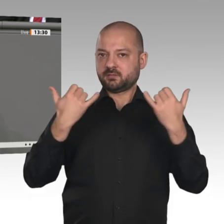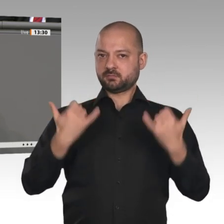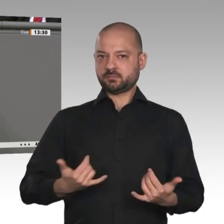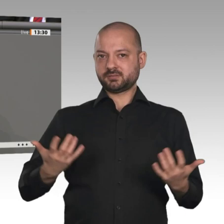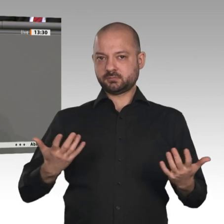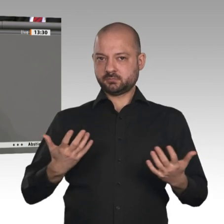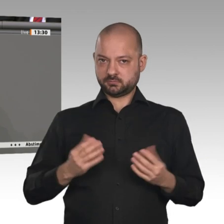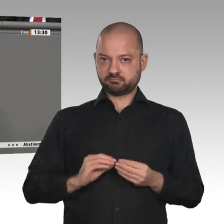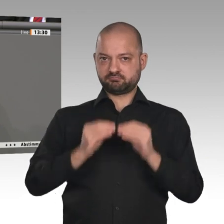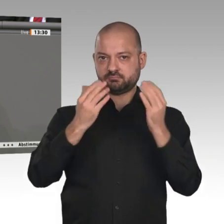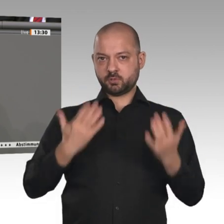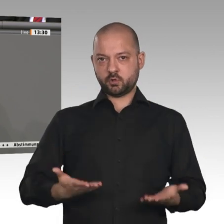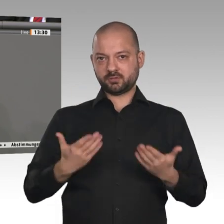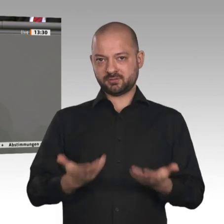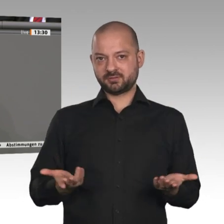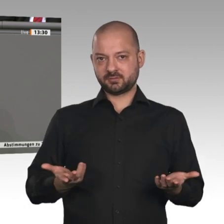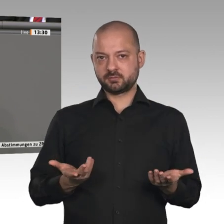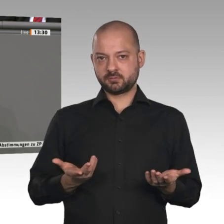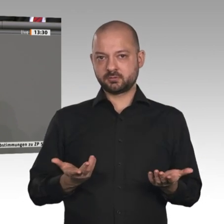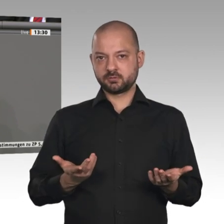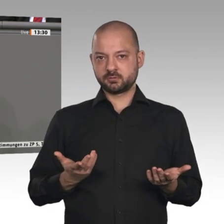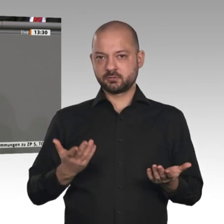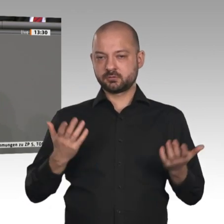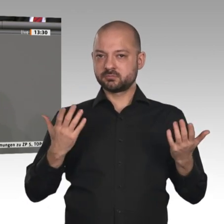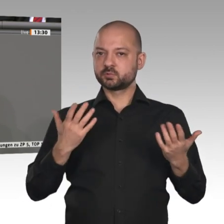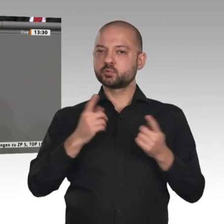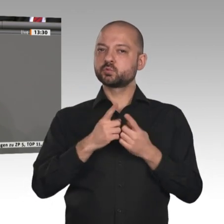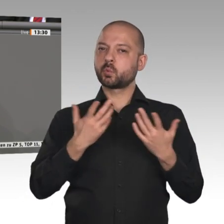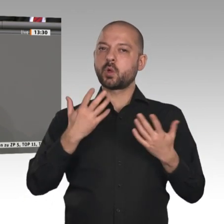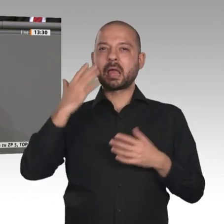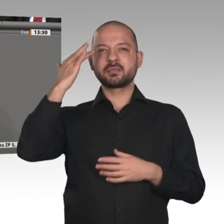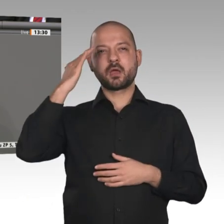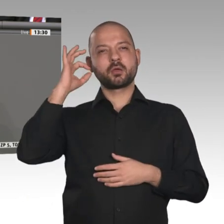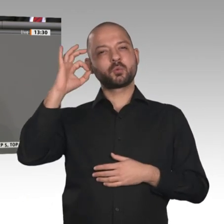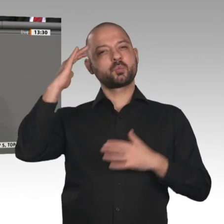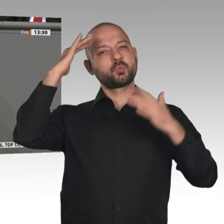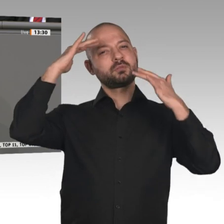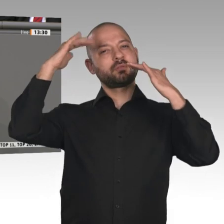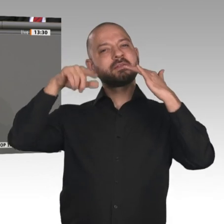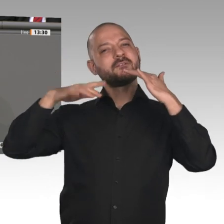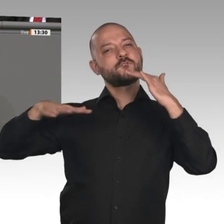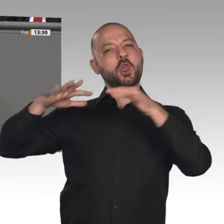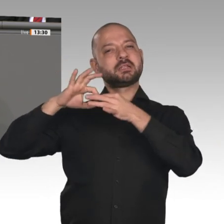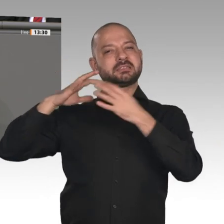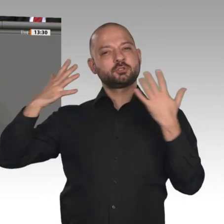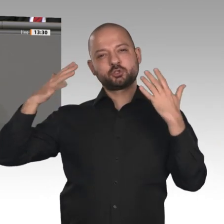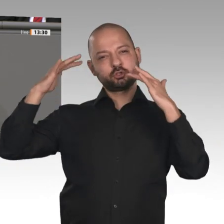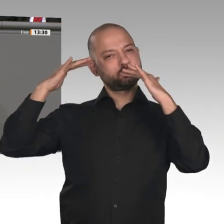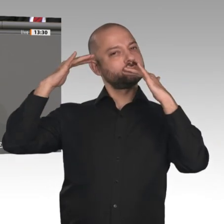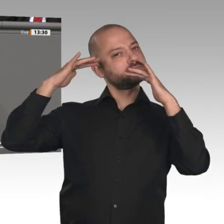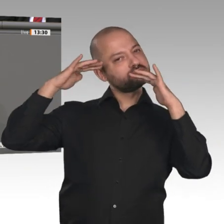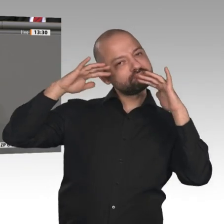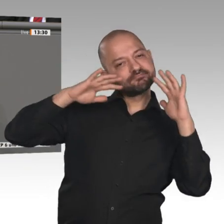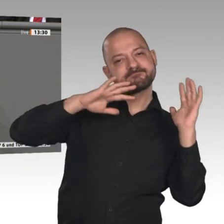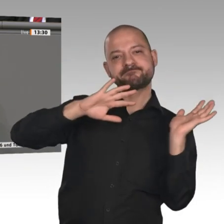mit diesem Recht auf Staatsbürgerschaft belegen können, dass das völkische Gedankengut, zumindest für den größten